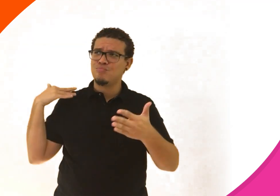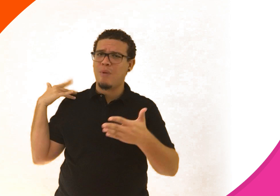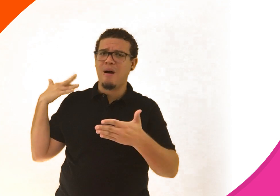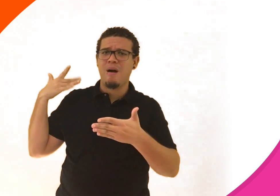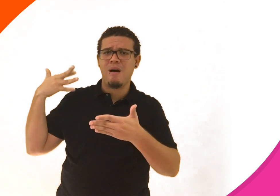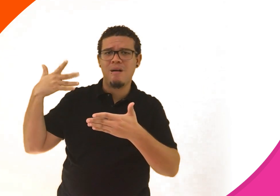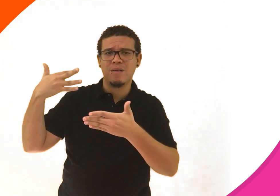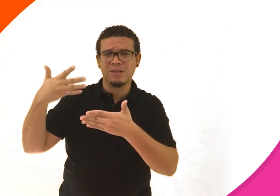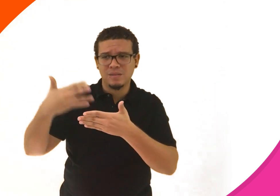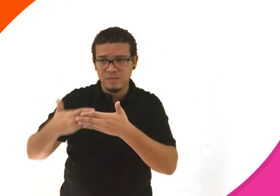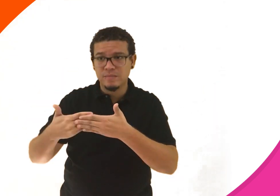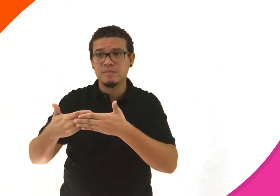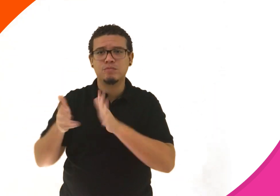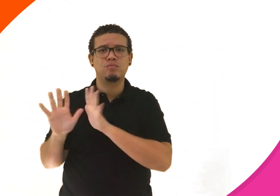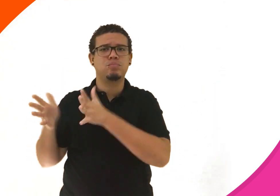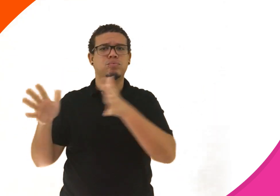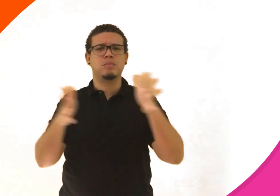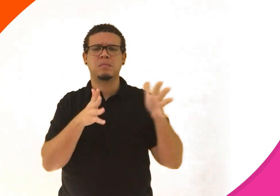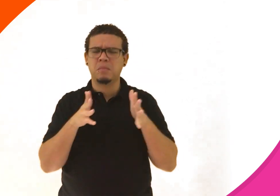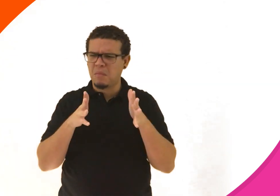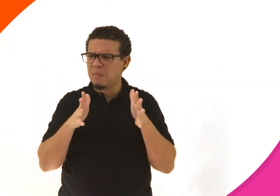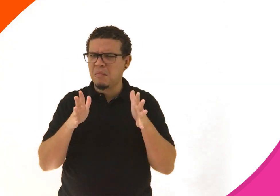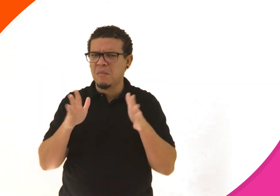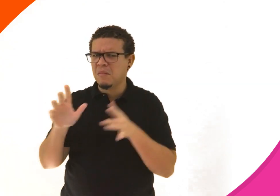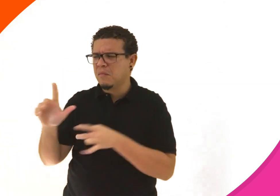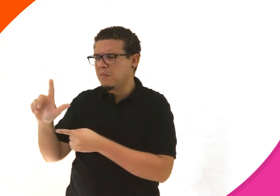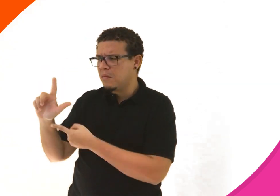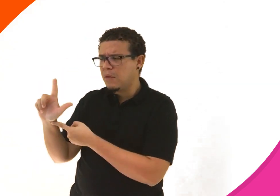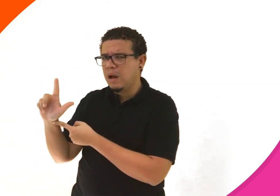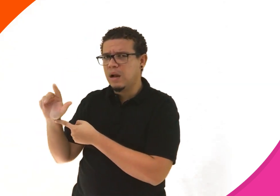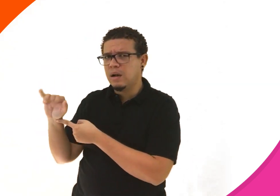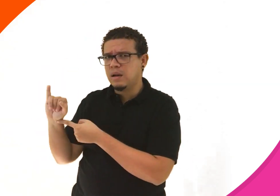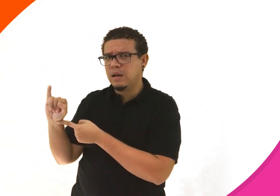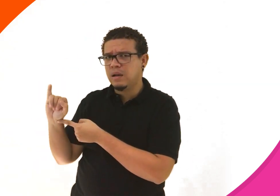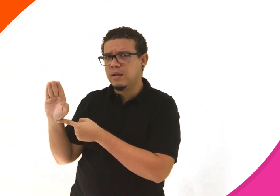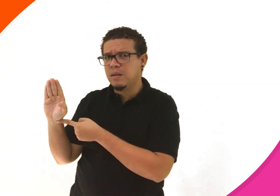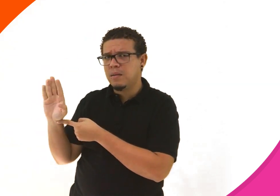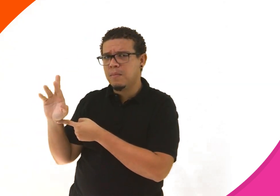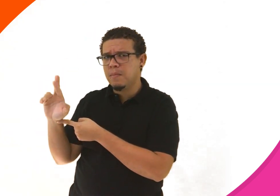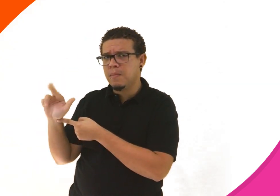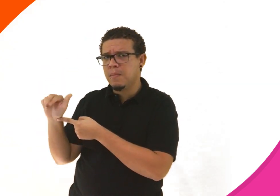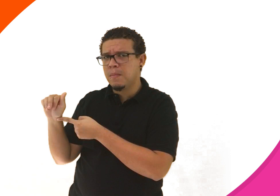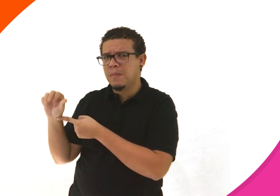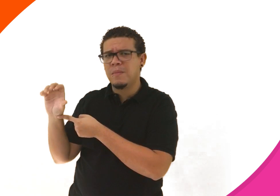10.436 de 2002. A língua de sinais,